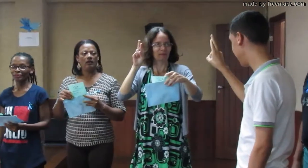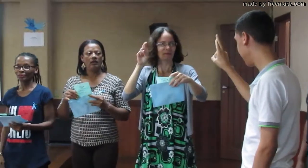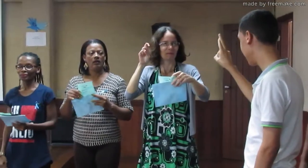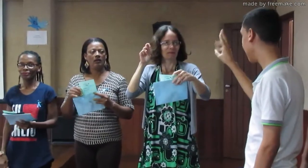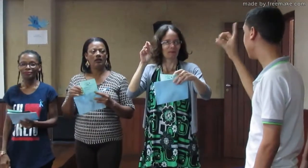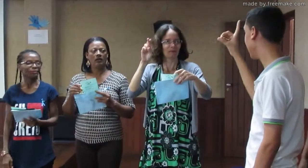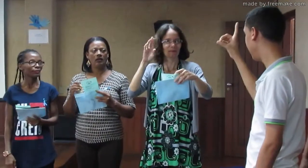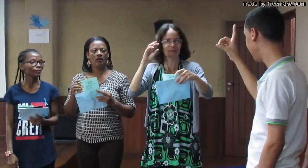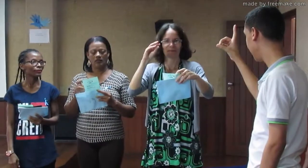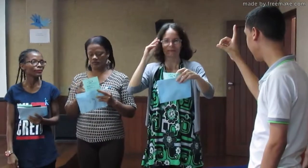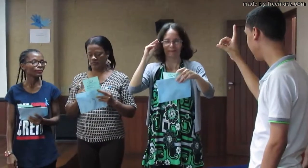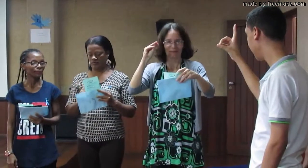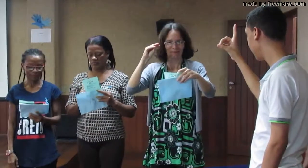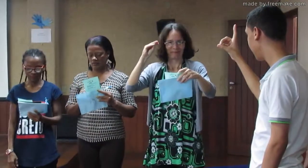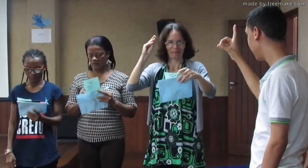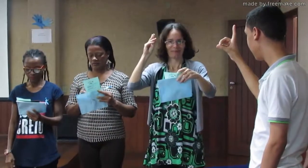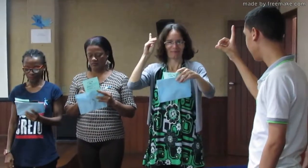R, D.